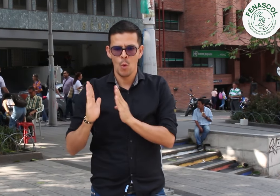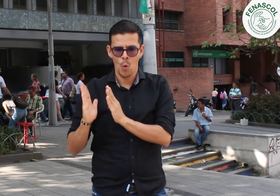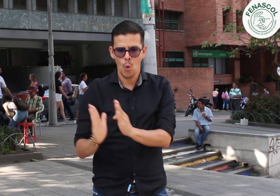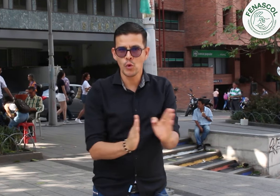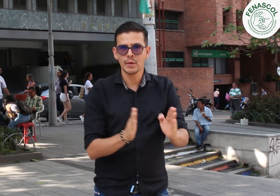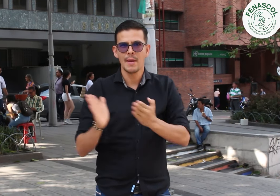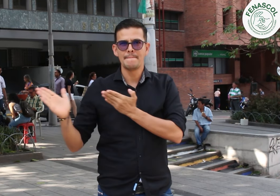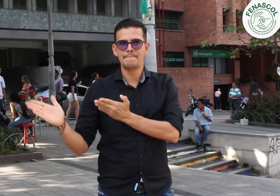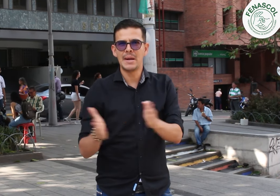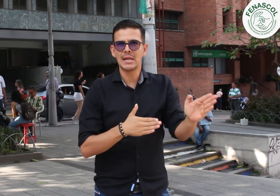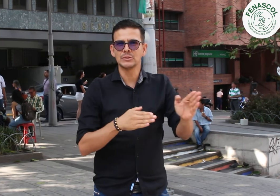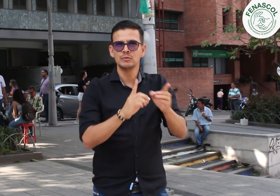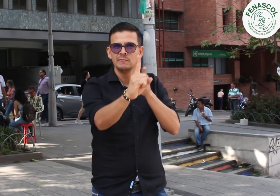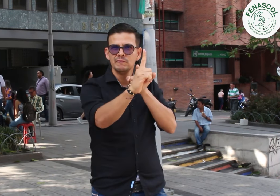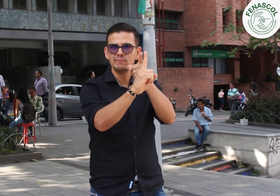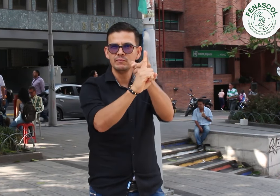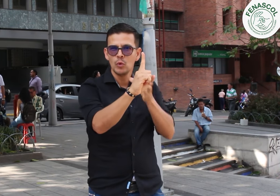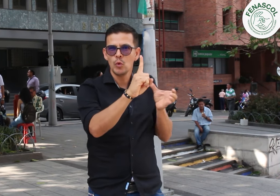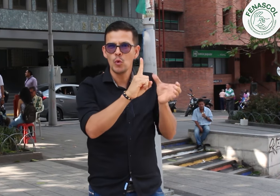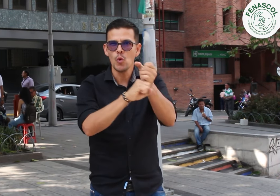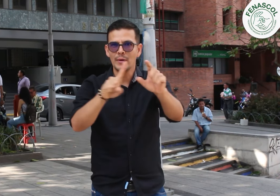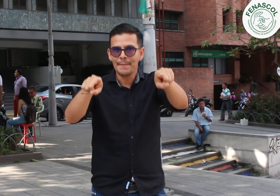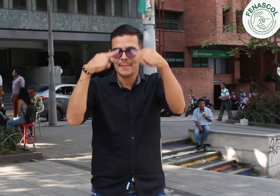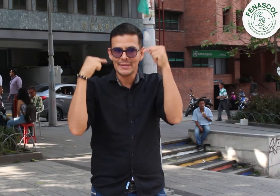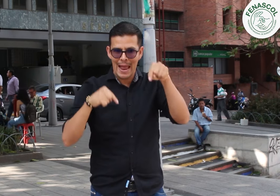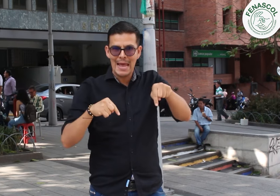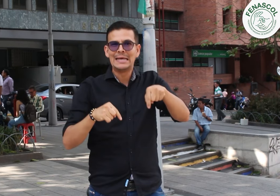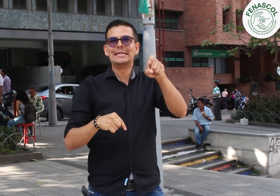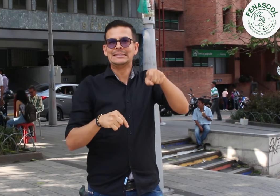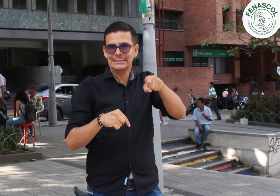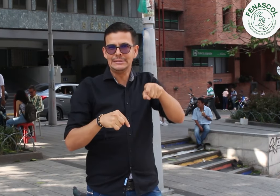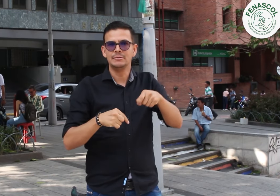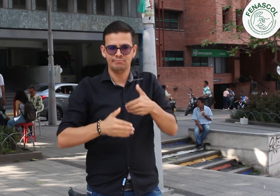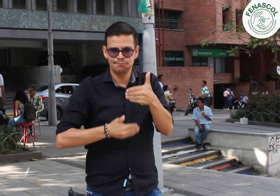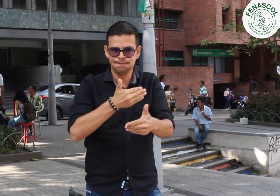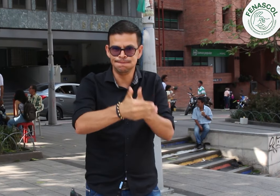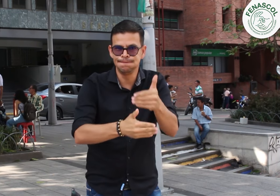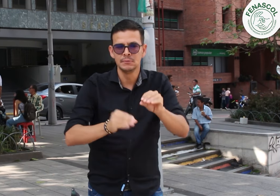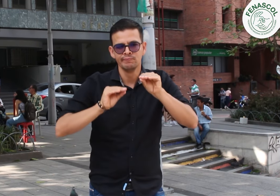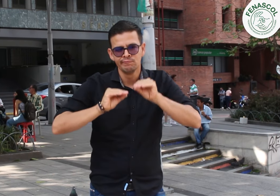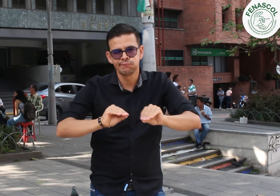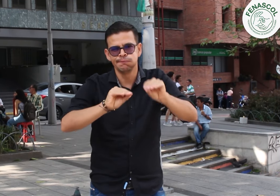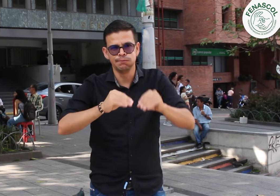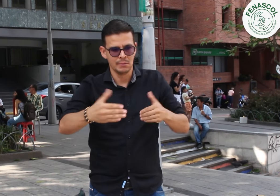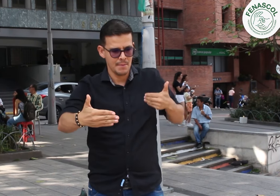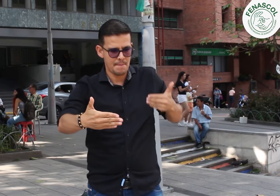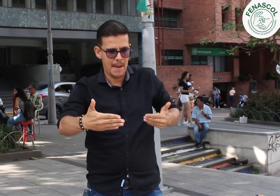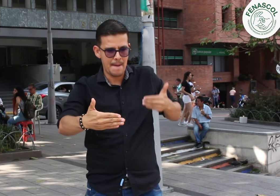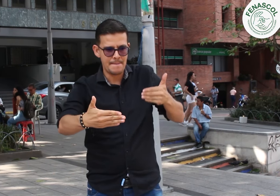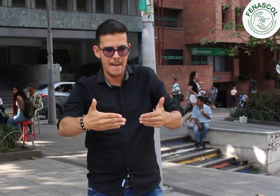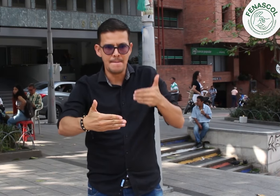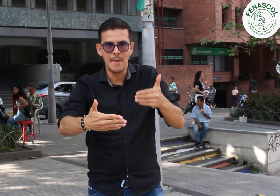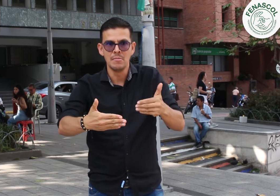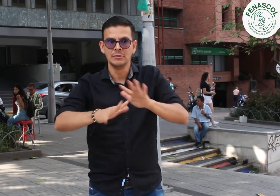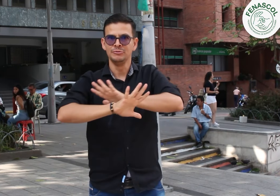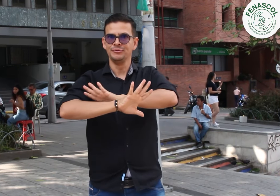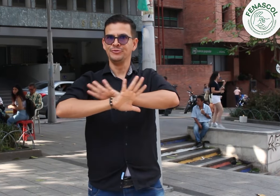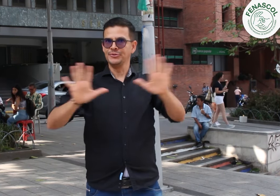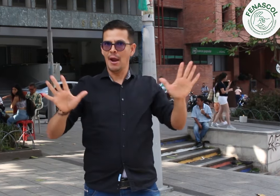en la realización de actividades coordinadas y planeadas Para que alcances sus objetivos y metas una vez logradas Estas